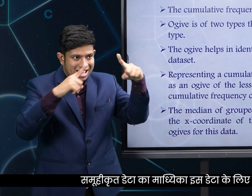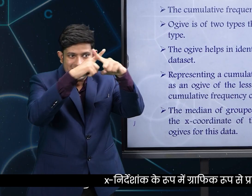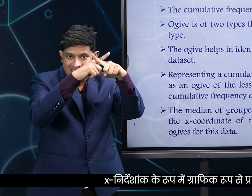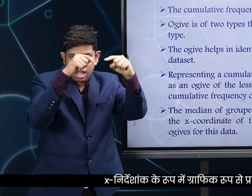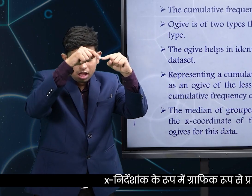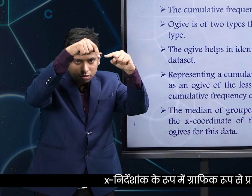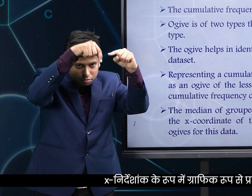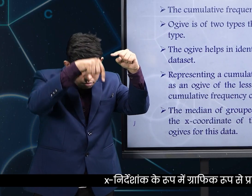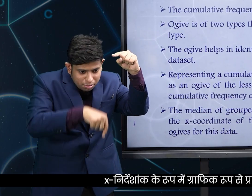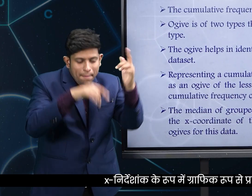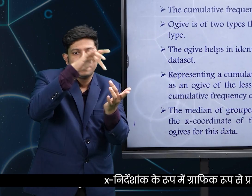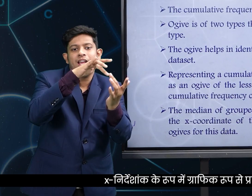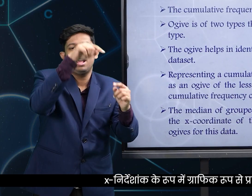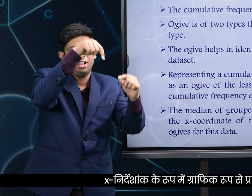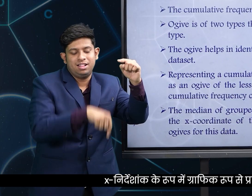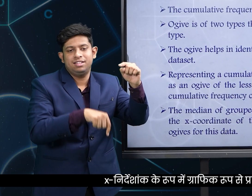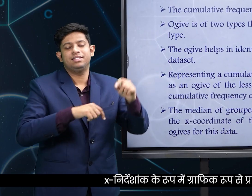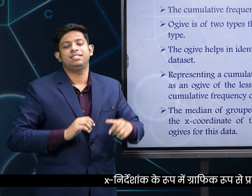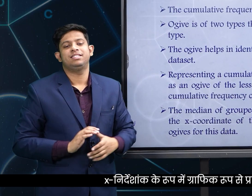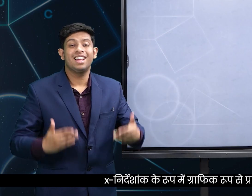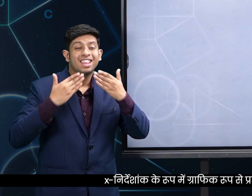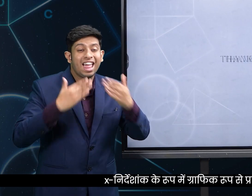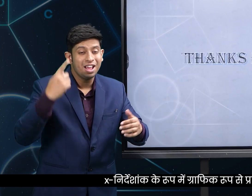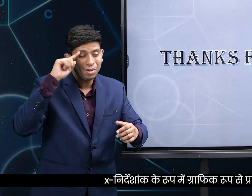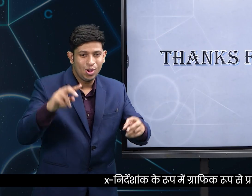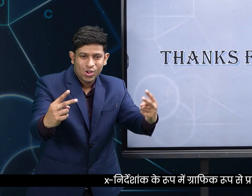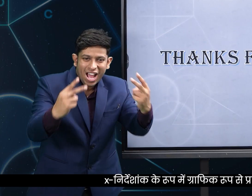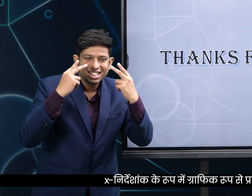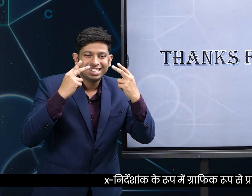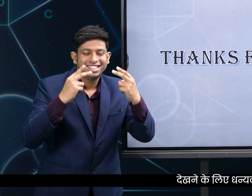बिंदु के x निर्देशांक के रूप में ग्राफिक रूप से प्राप्त किया जा सकता है।